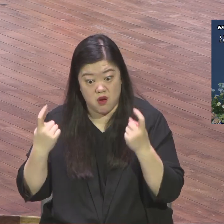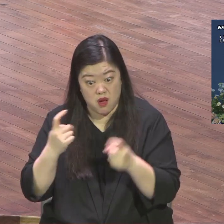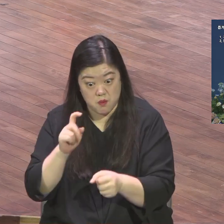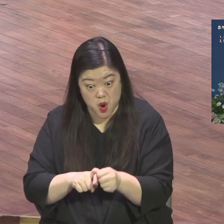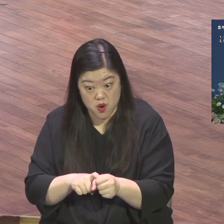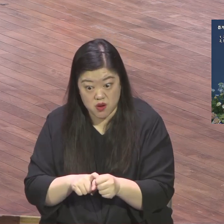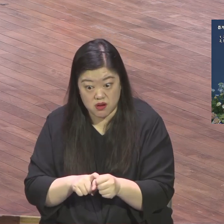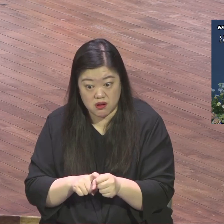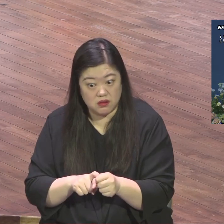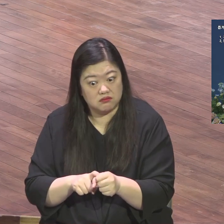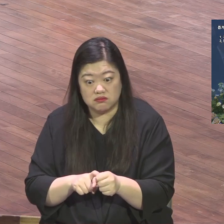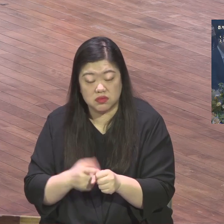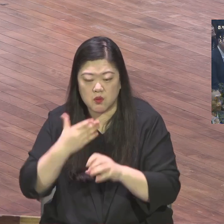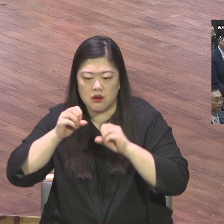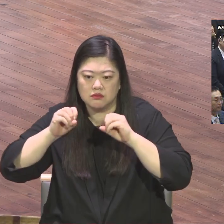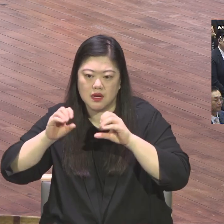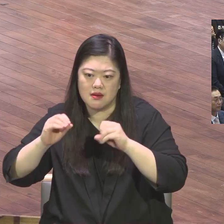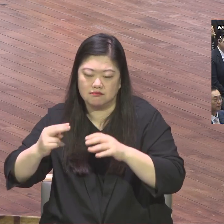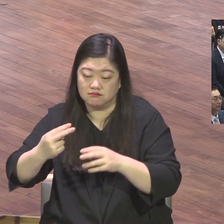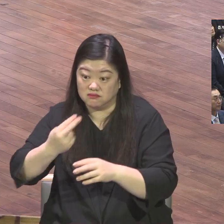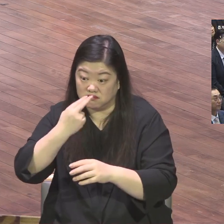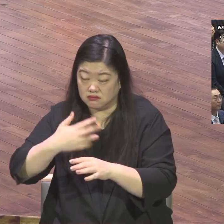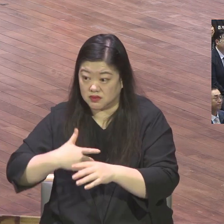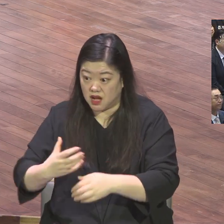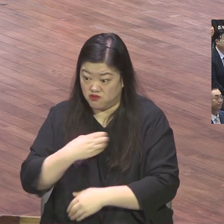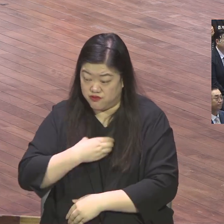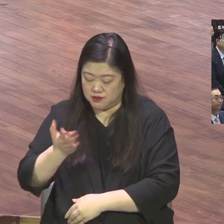살기로 복음 위해서 생을 거는 사람들이.